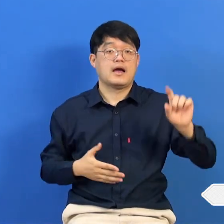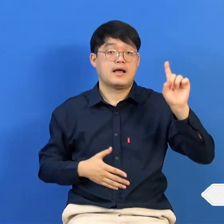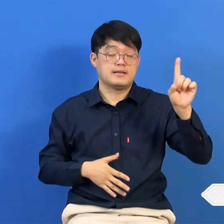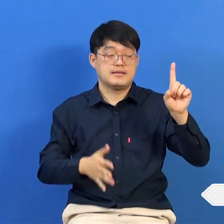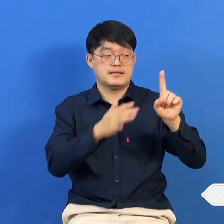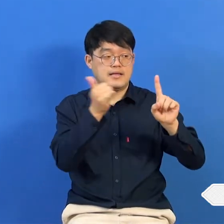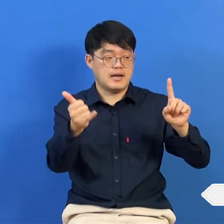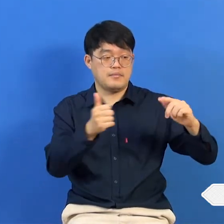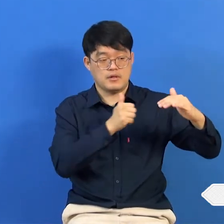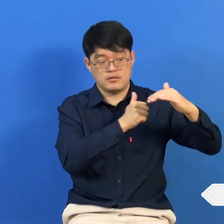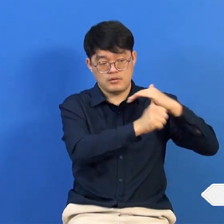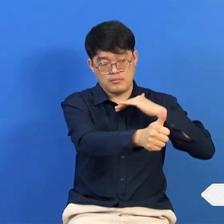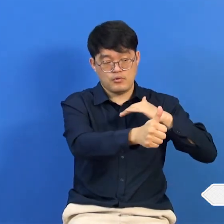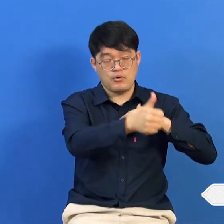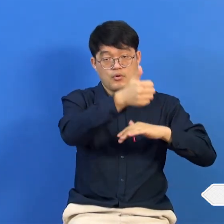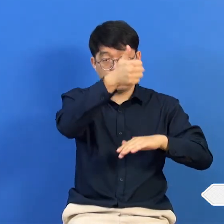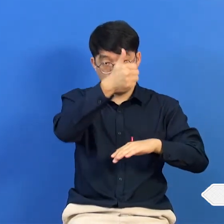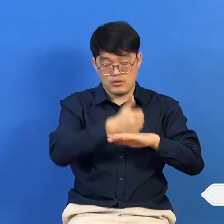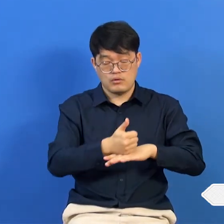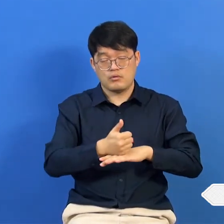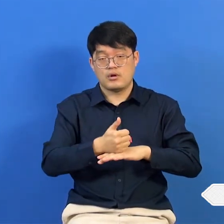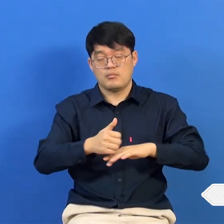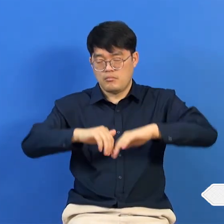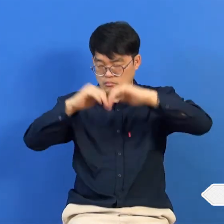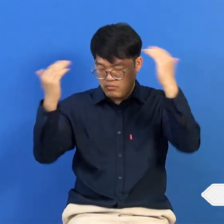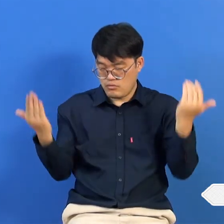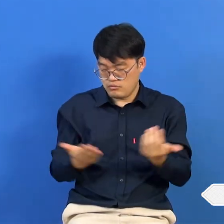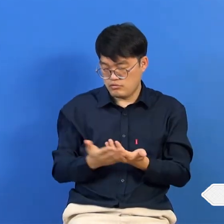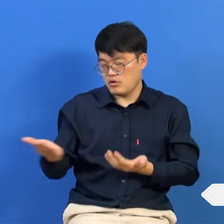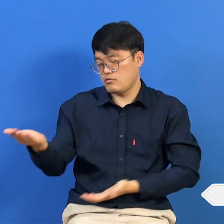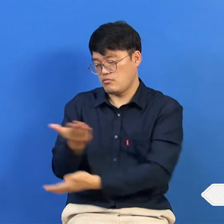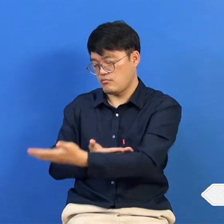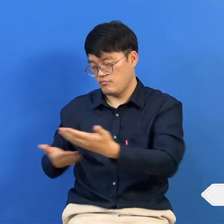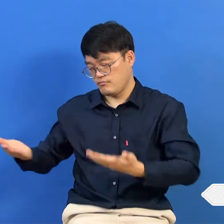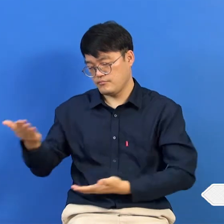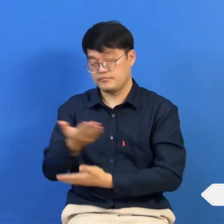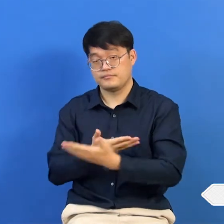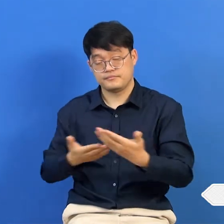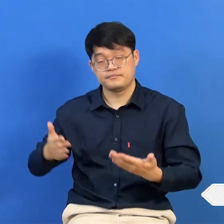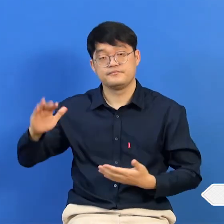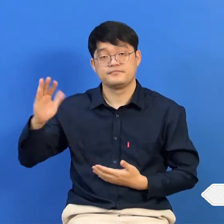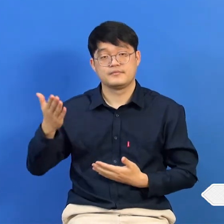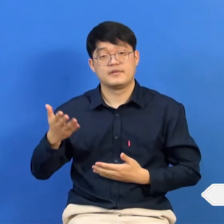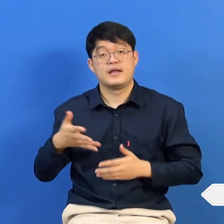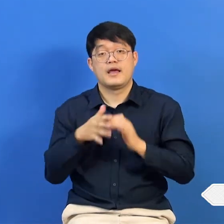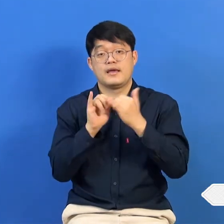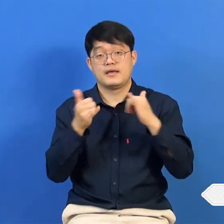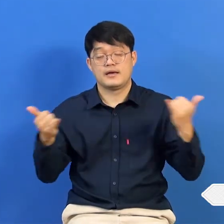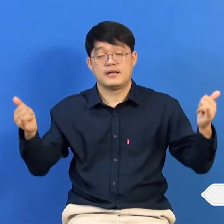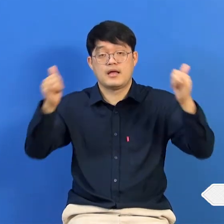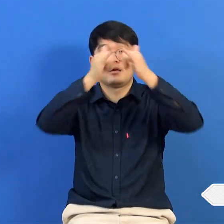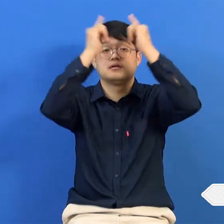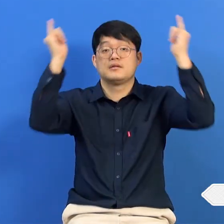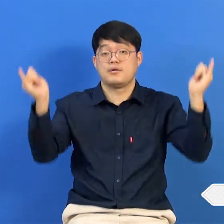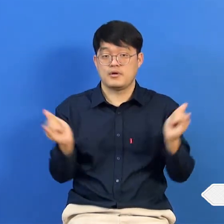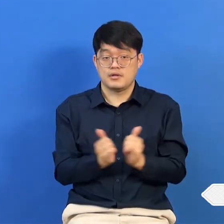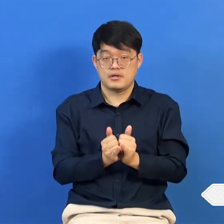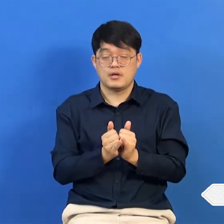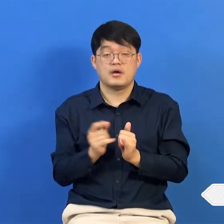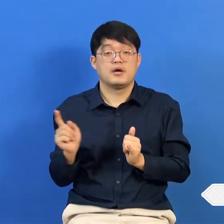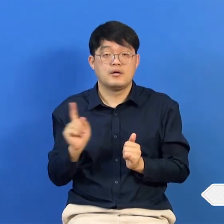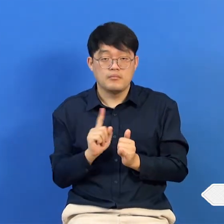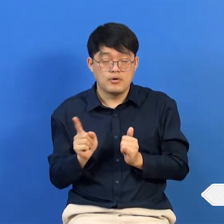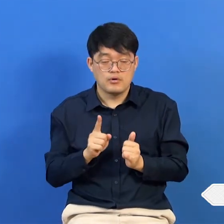대표의 활동의 결과를 모두가 공유하고 그걸 누립니다. 인간 사회는 연대와 연합